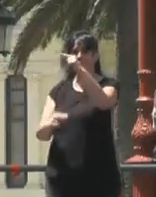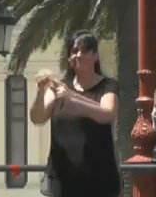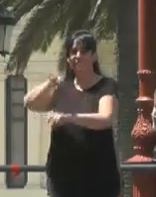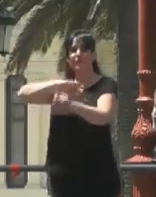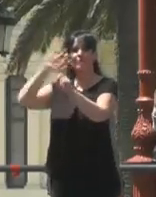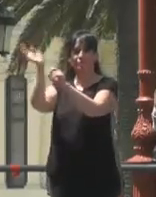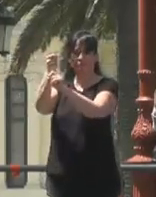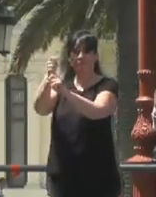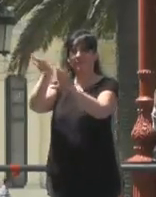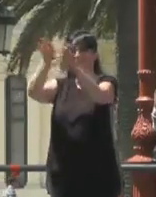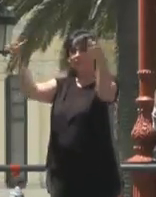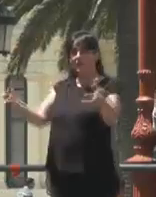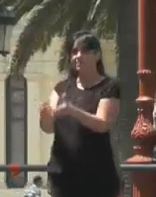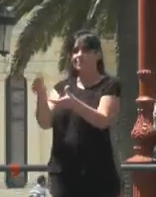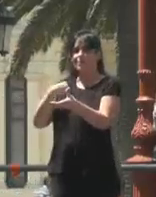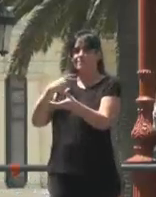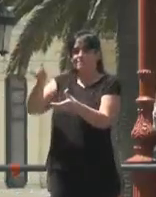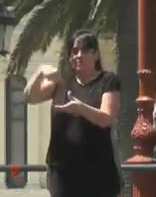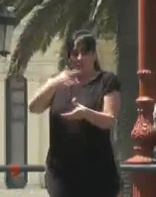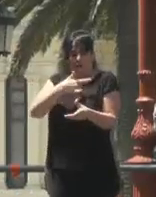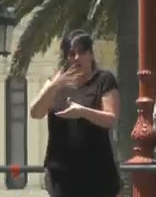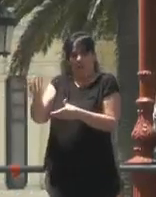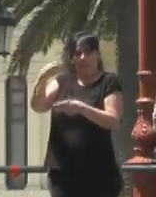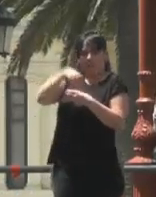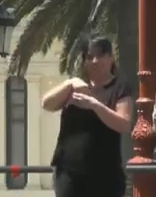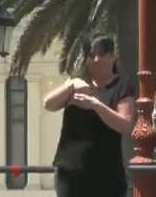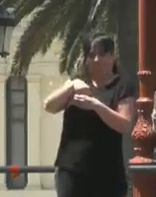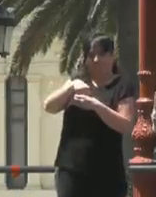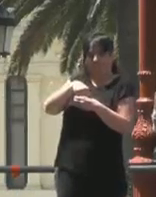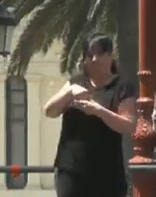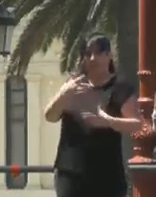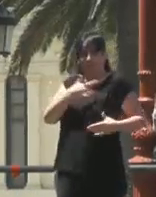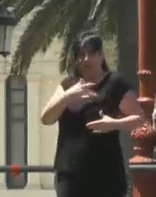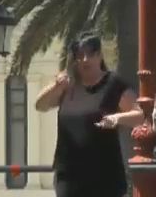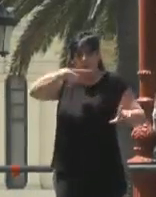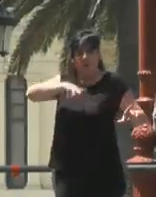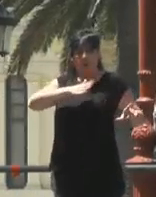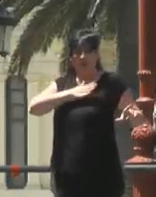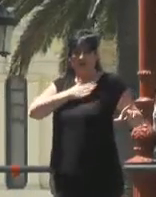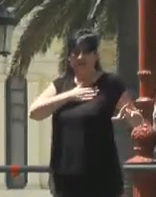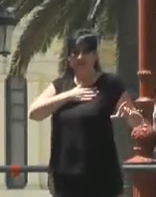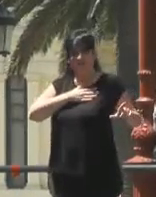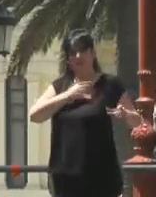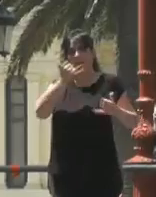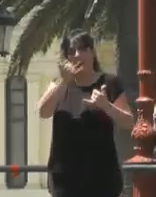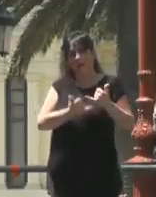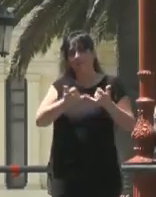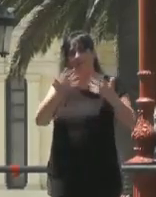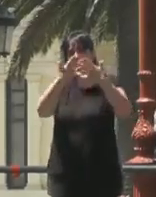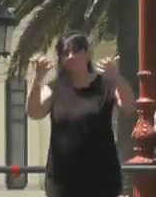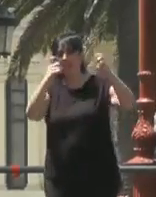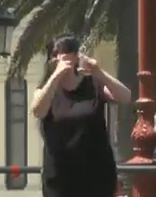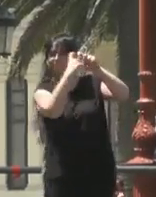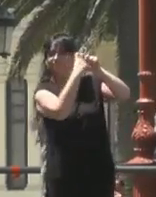otro mundo que llevamos en nuestros corazones, corazones que son también un logo en nuestro proyecto político en Unidas Podemos,